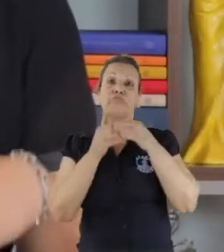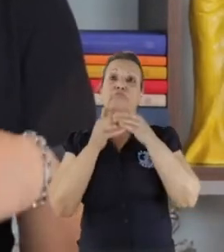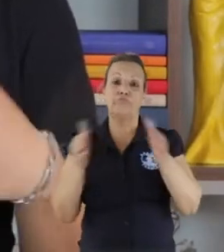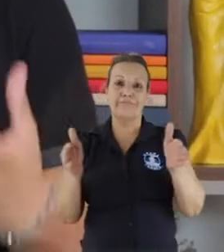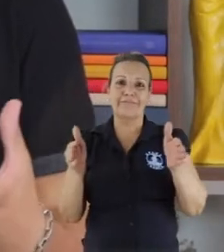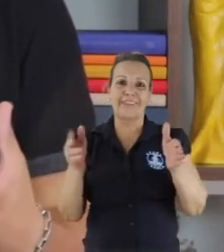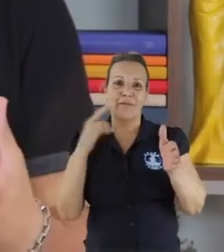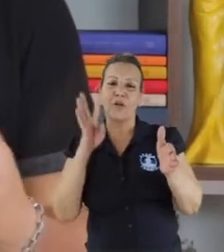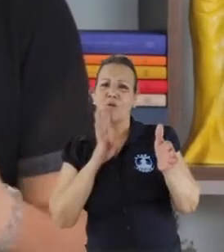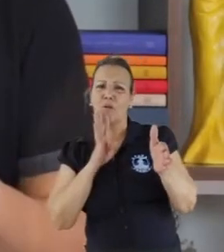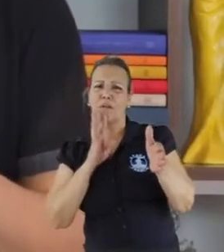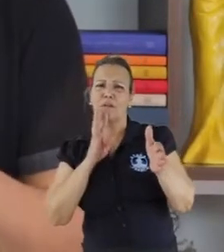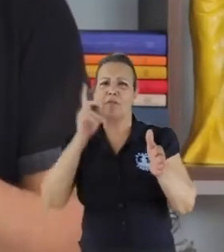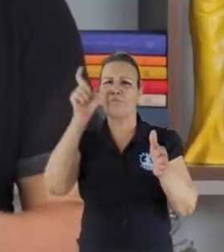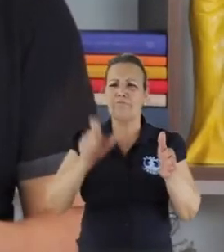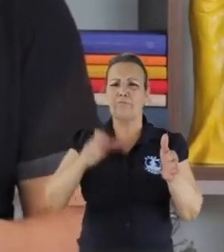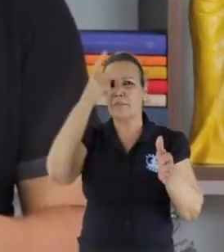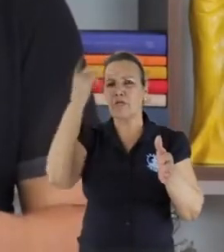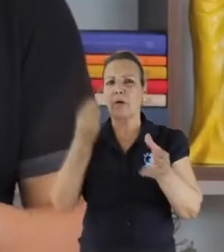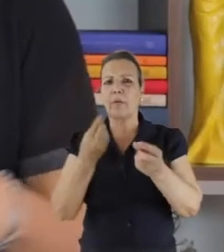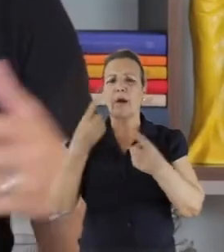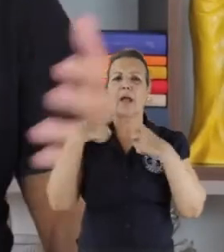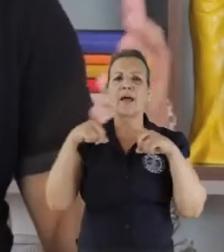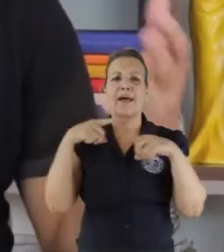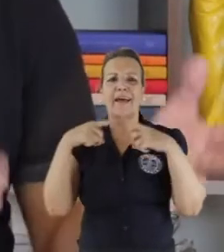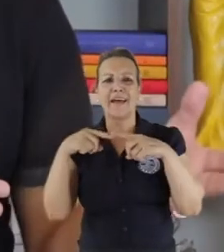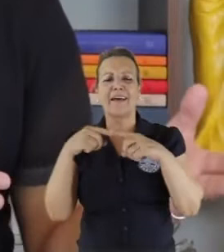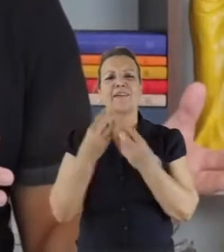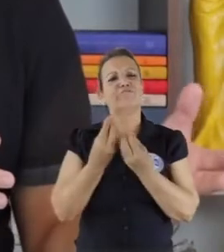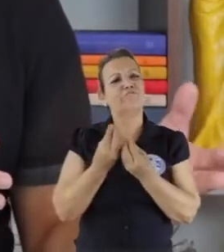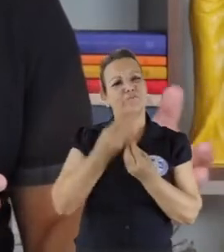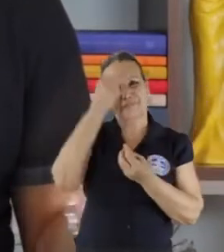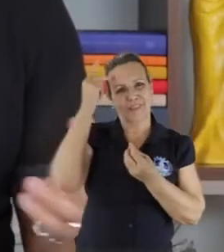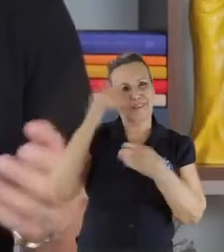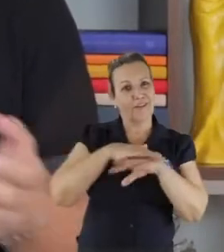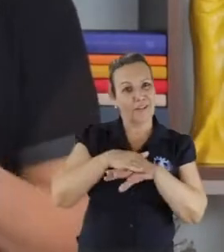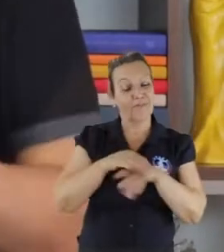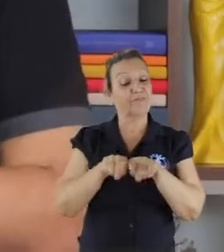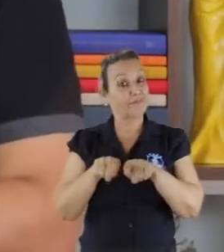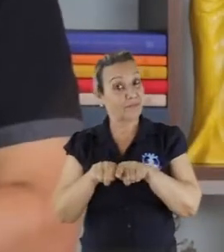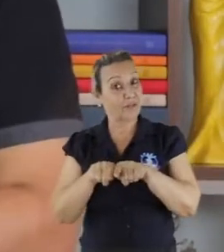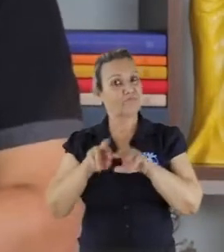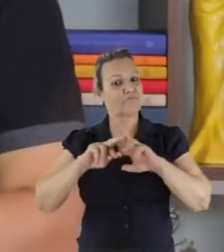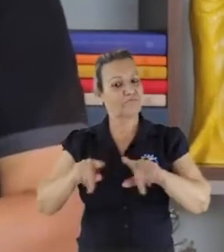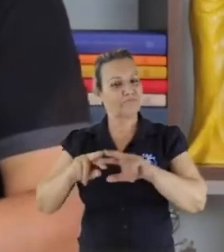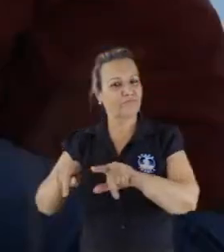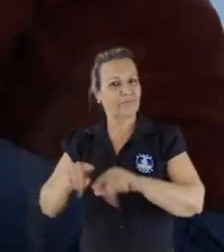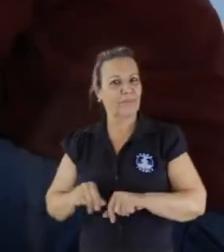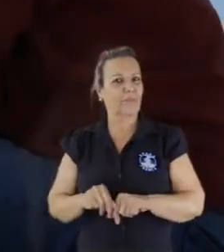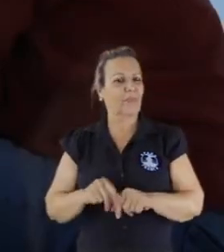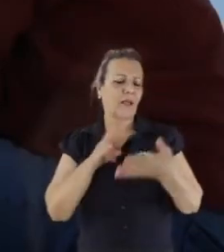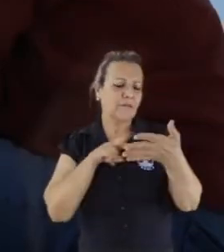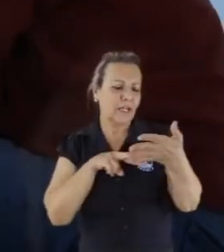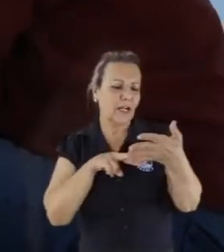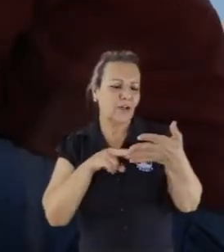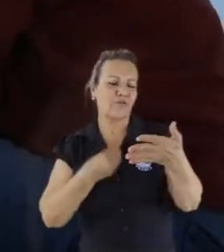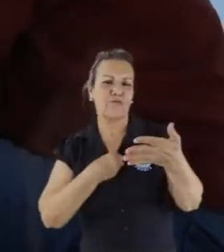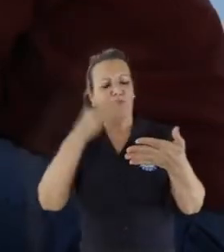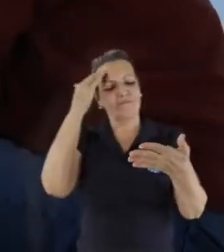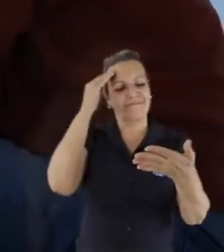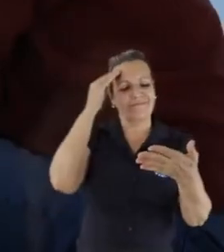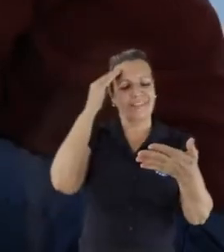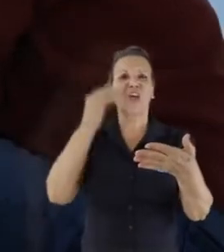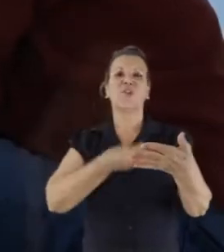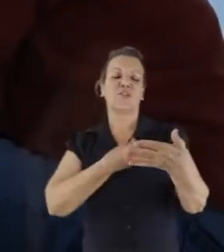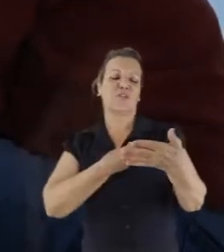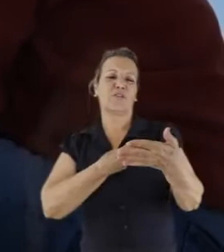Ler nos abre portas para conhecer o próximo, para dialogar com o semelhante, mas também com o diferente. Ler nos faz